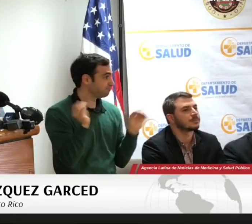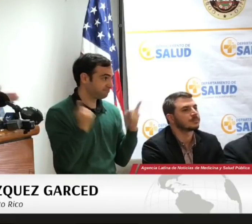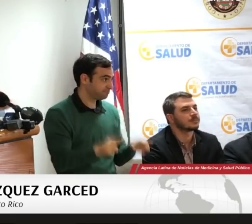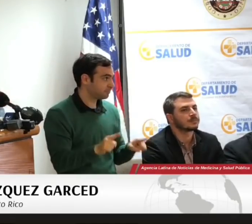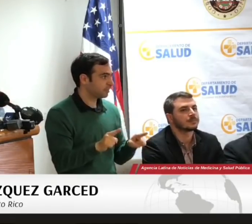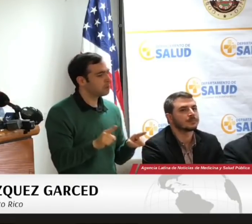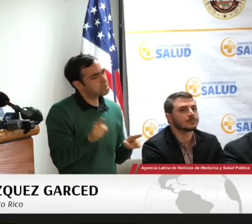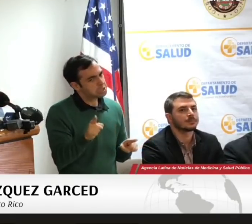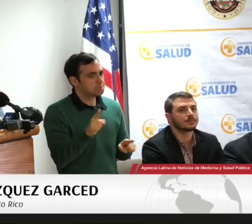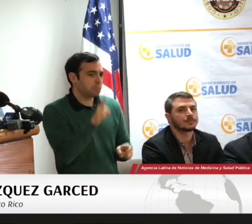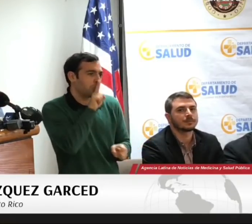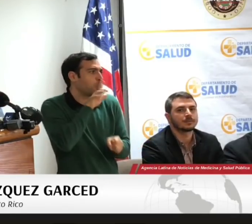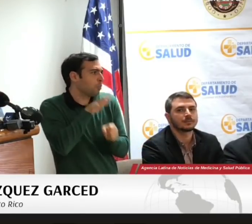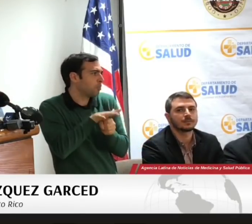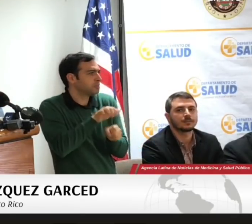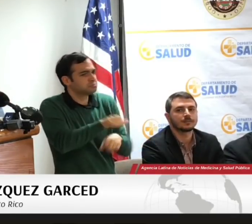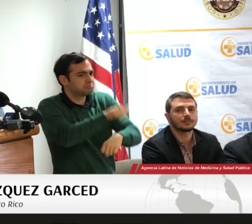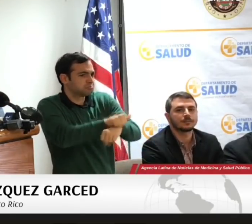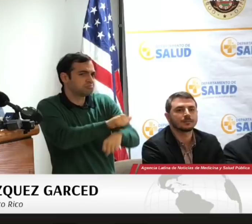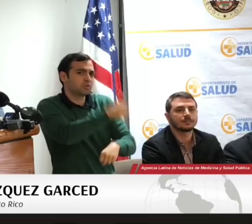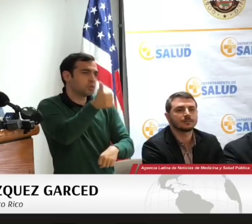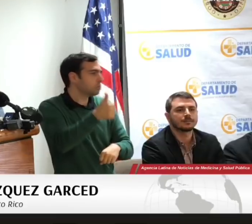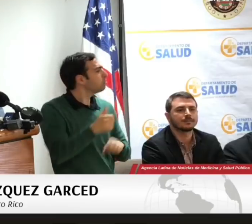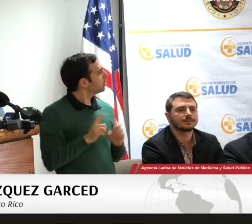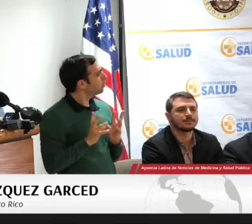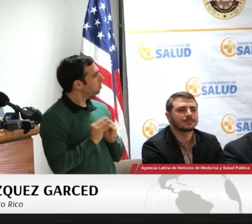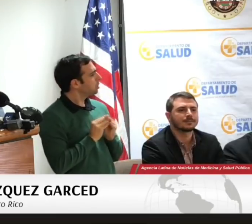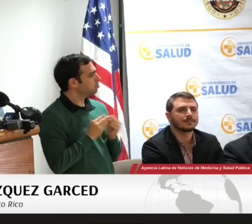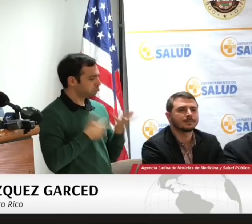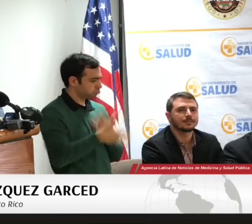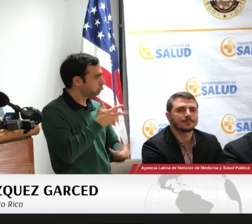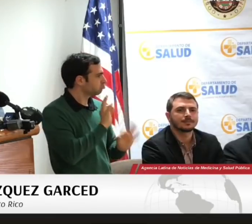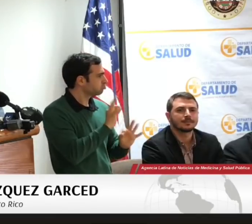un compromiso, pero ella estuvo en la reunión con nosotros.